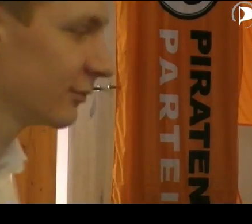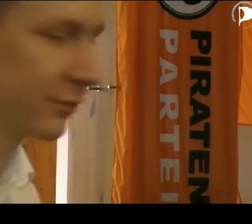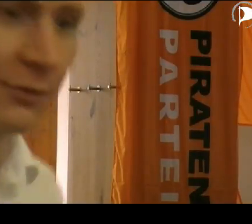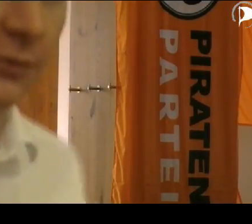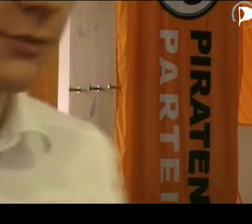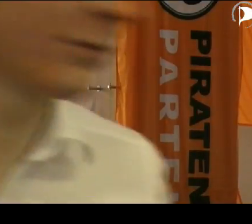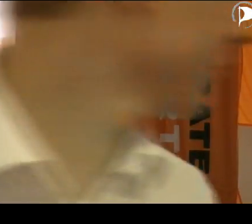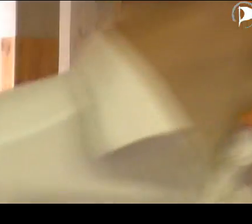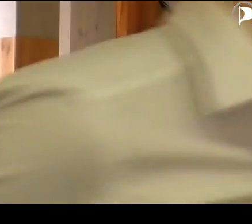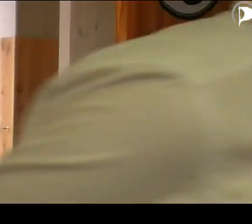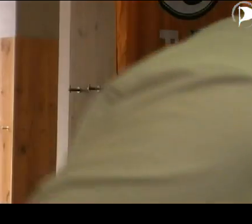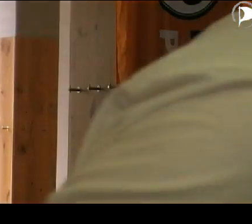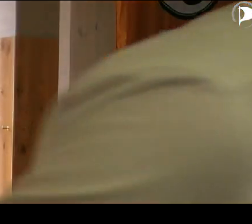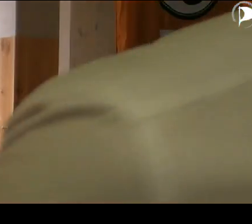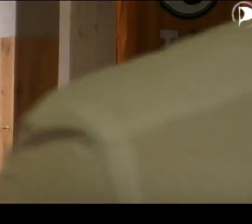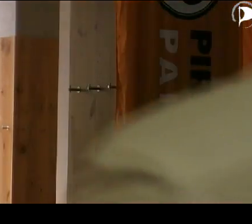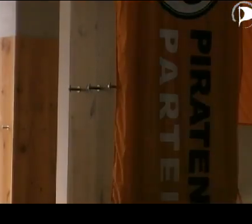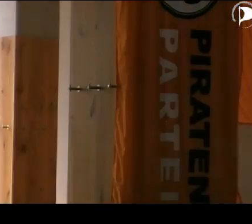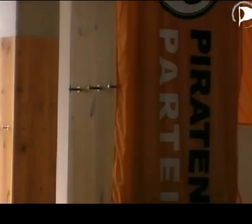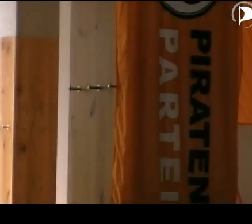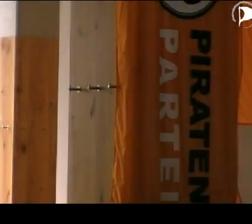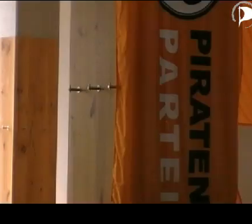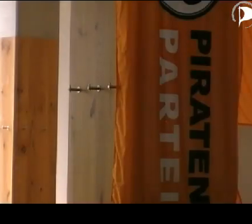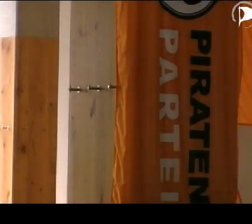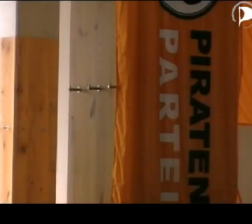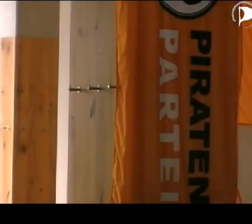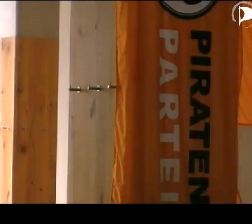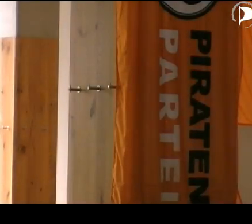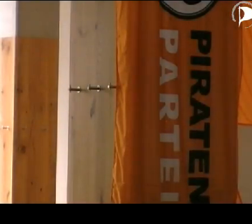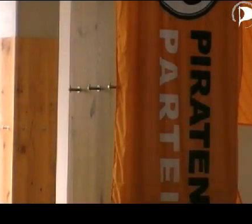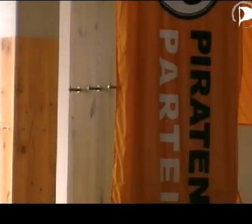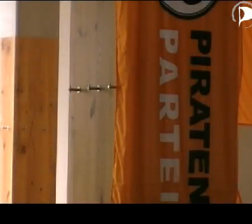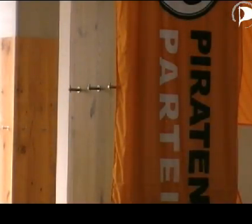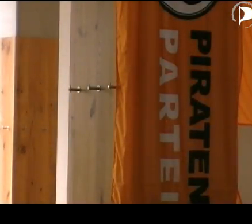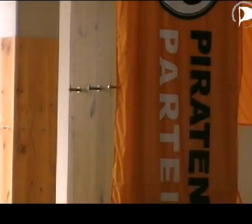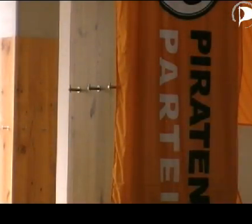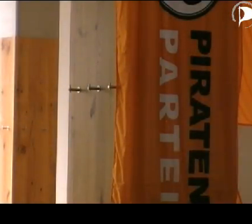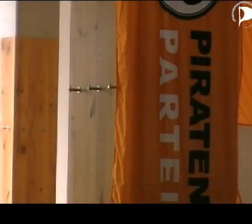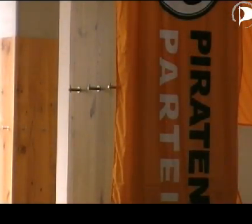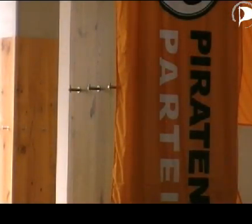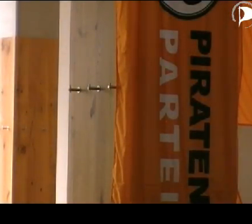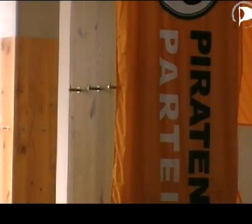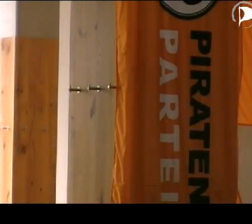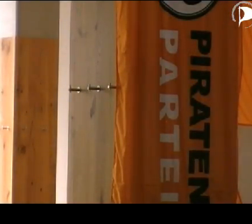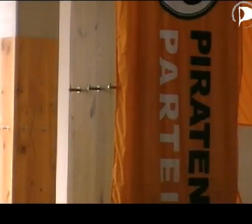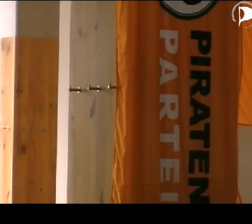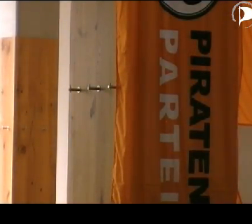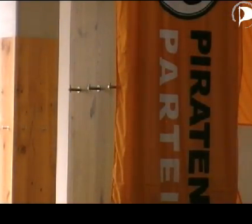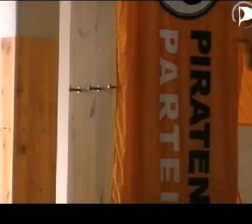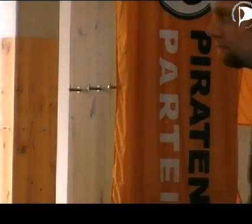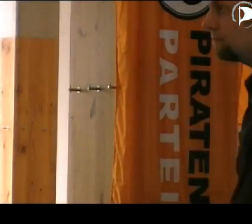diese unklarheit es kann doch bei den modellen besonders das